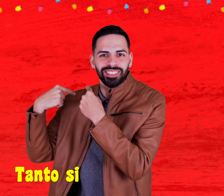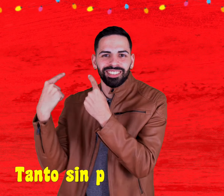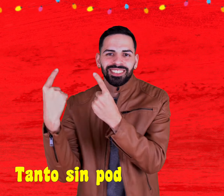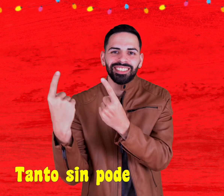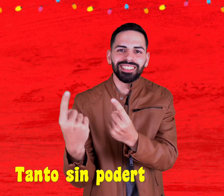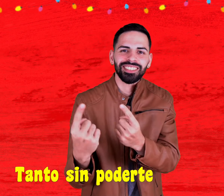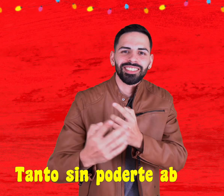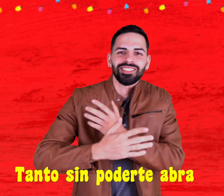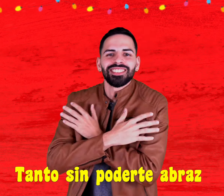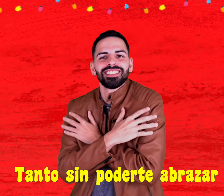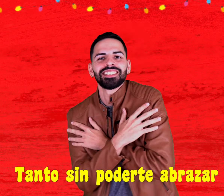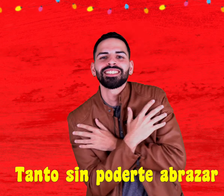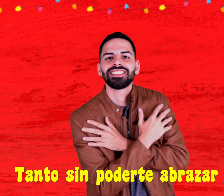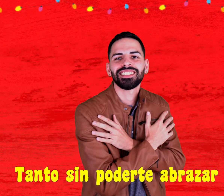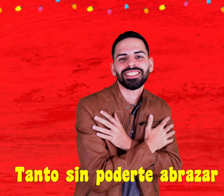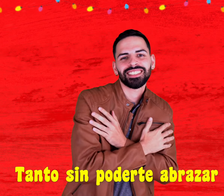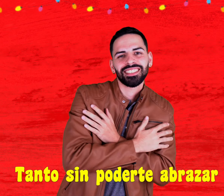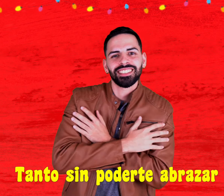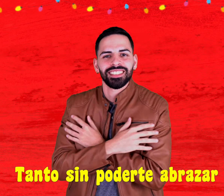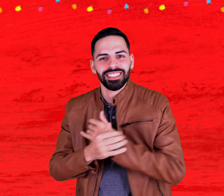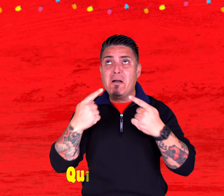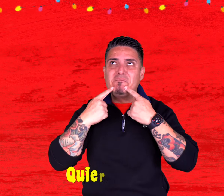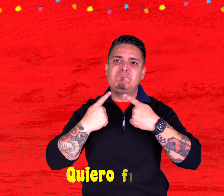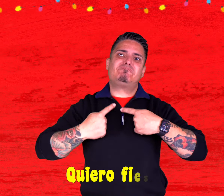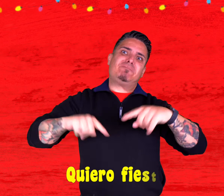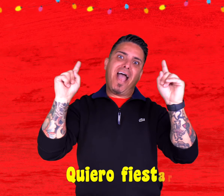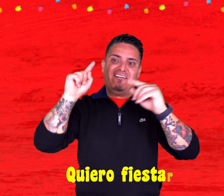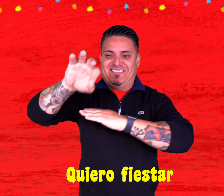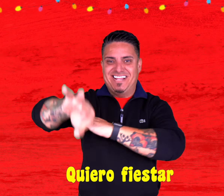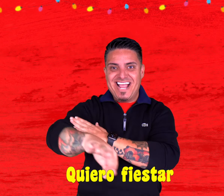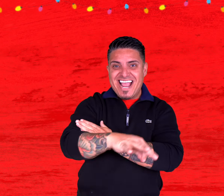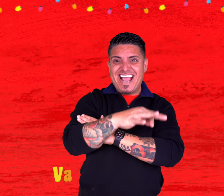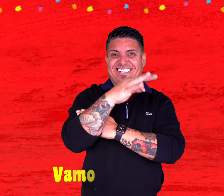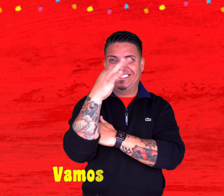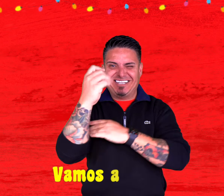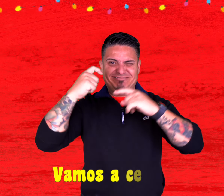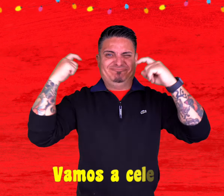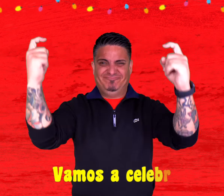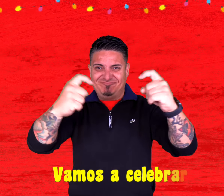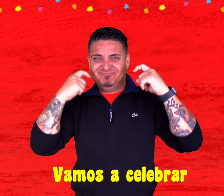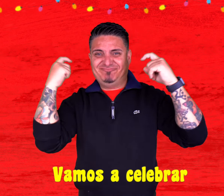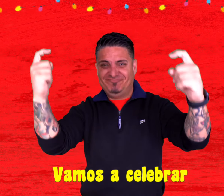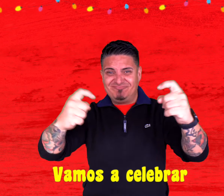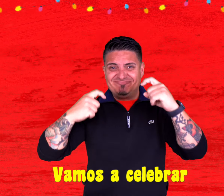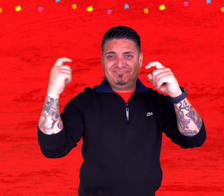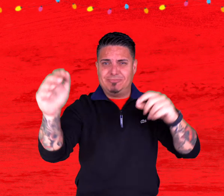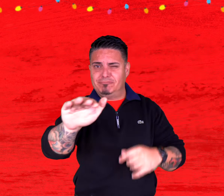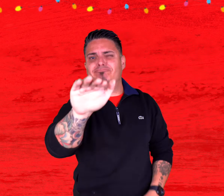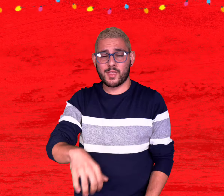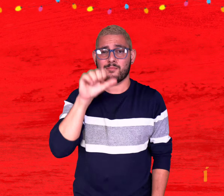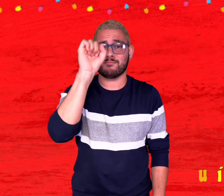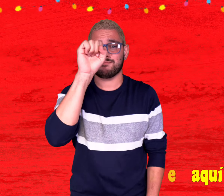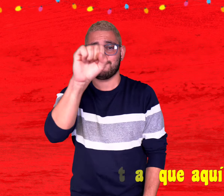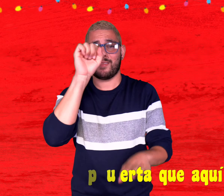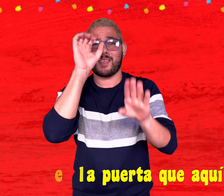Tanto sin poderte abrazar, quiero fiesta, vamos a celebrar. Oye,